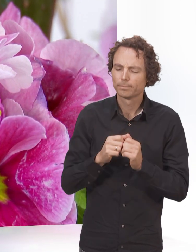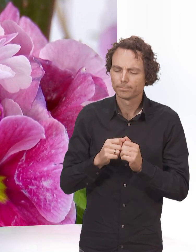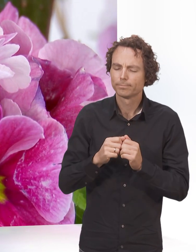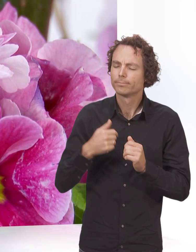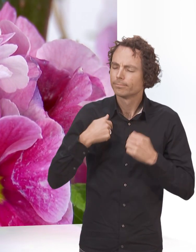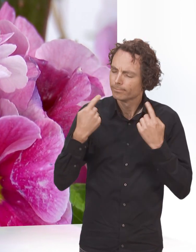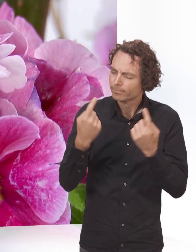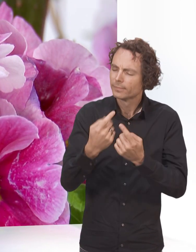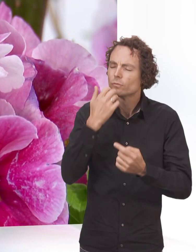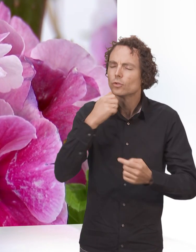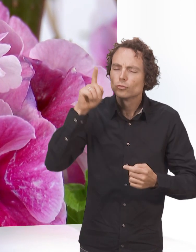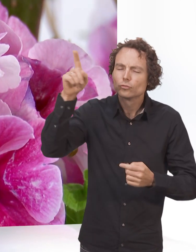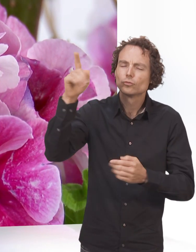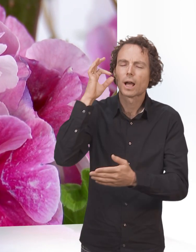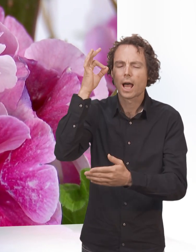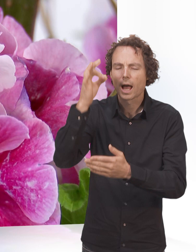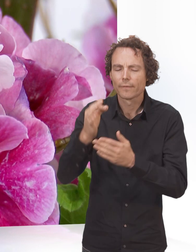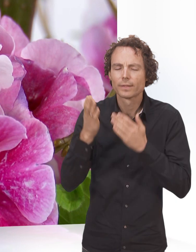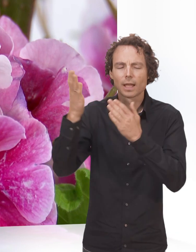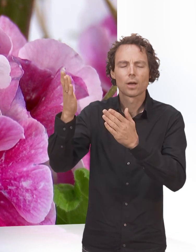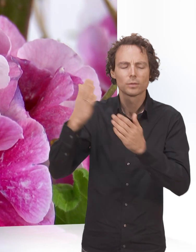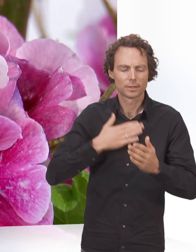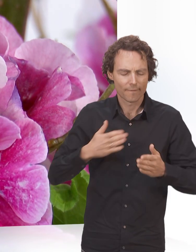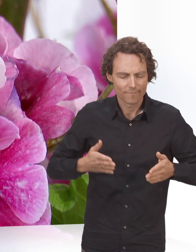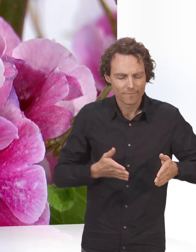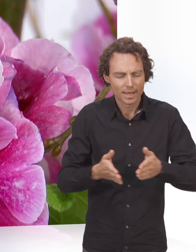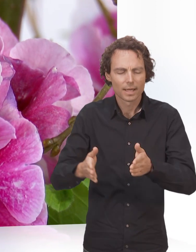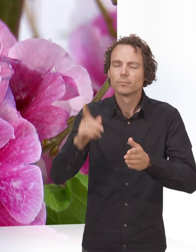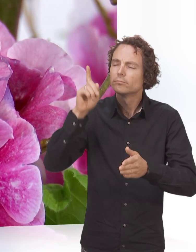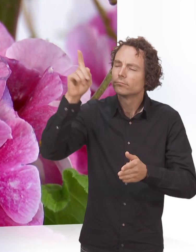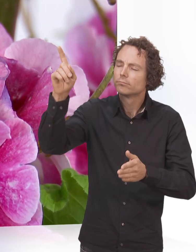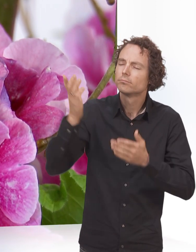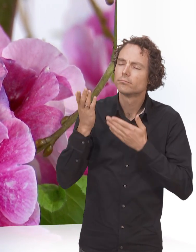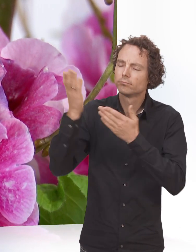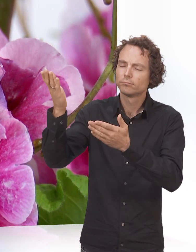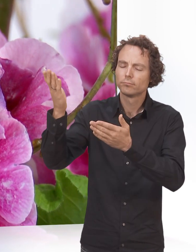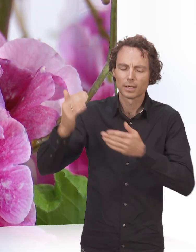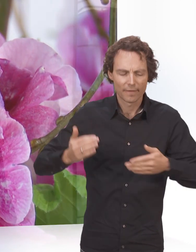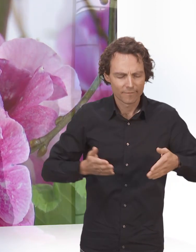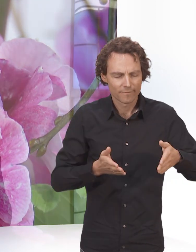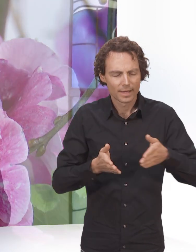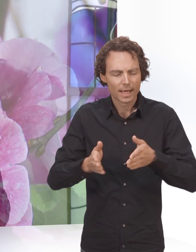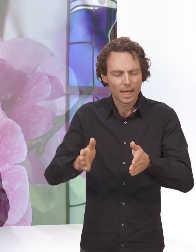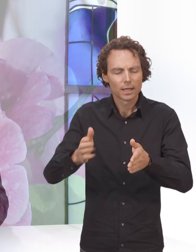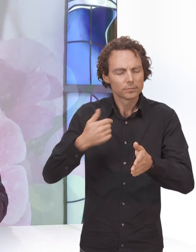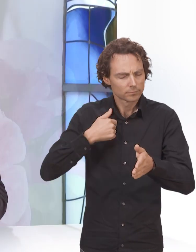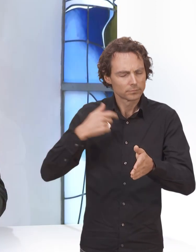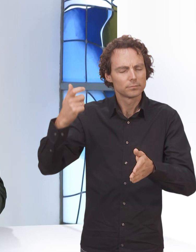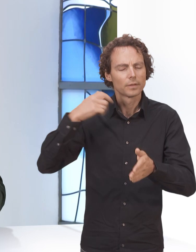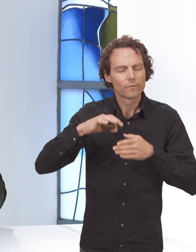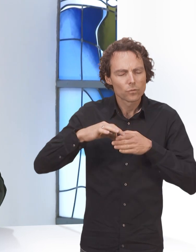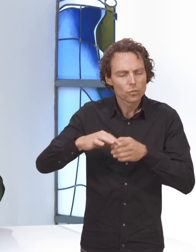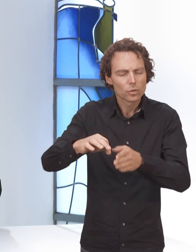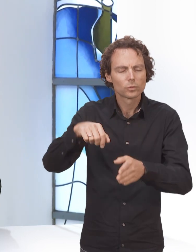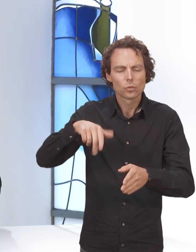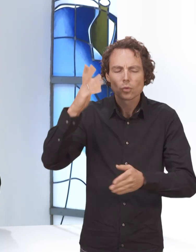anvertrauen und unsere Wege dir befehlen. Der Weg führt uns durch diesen Gottesdienst